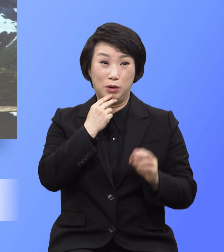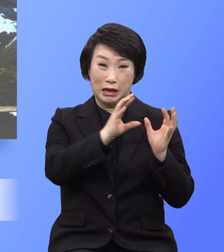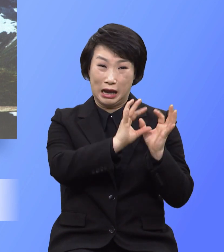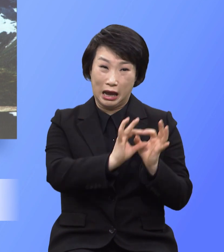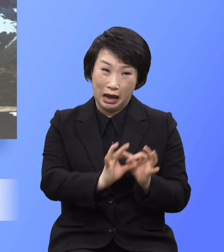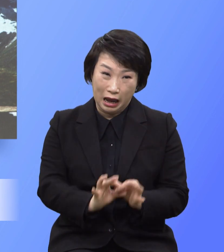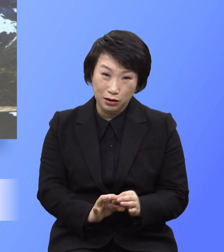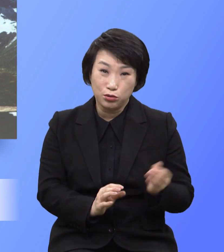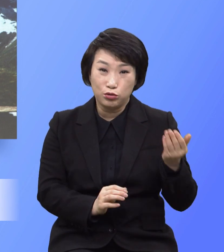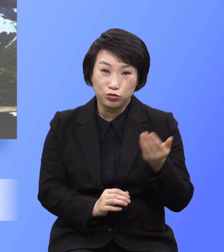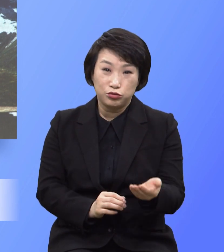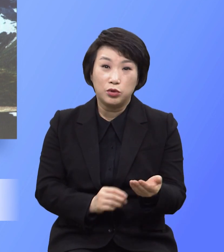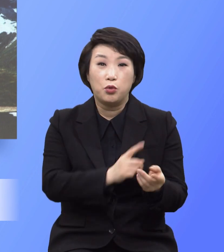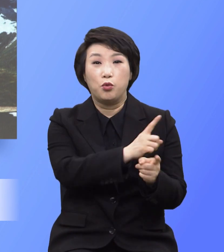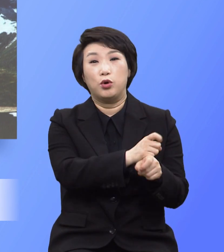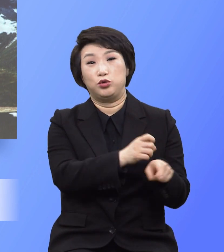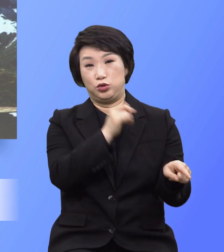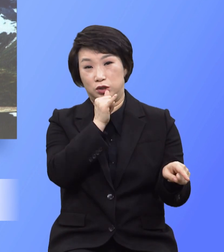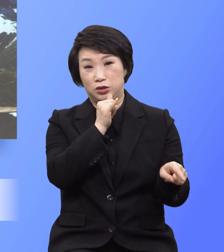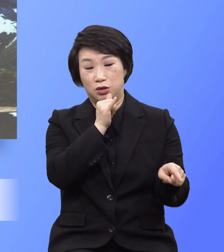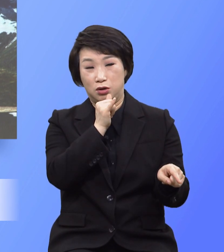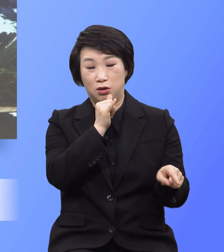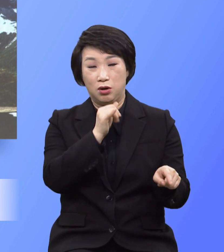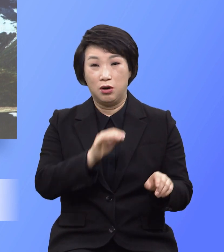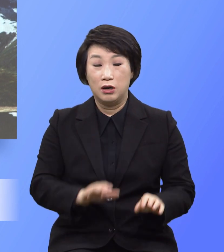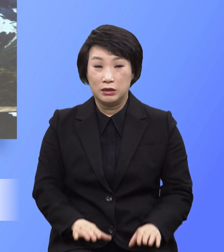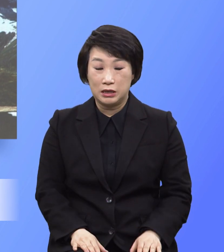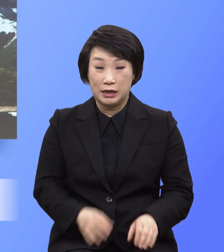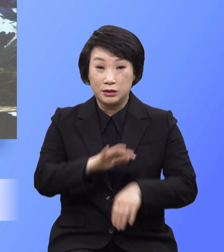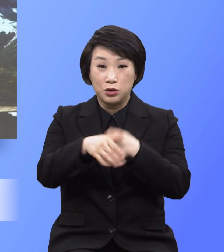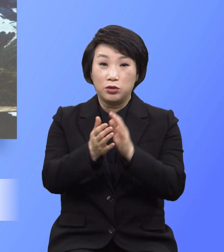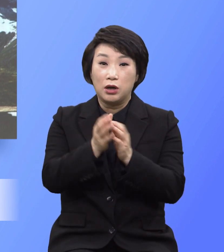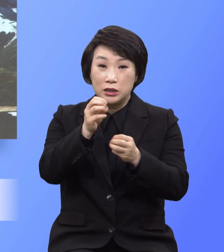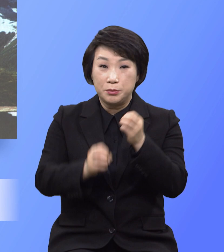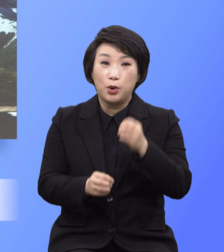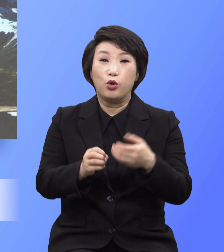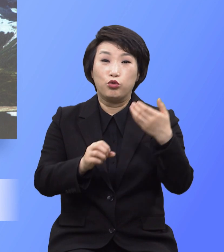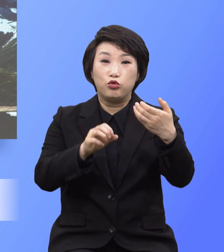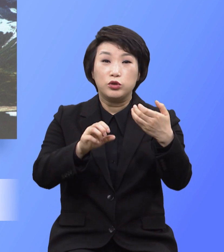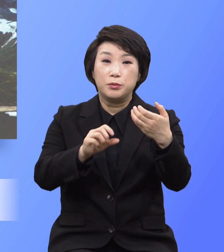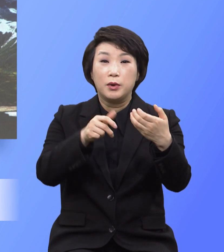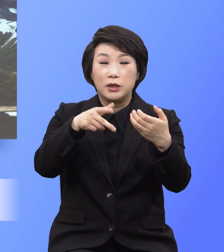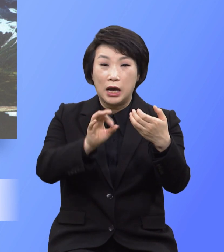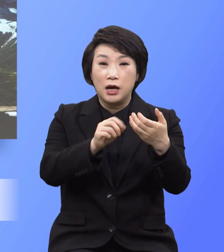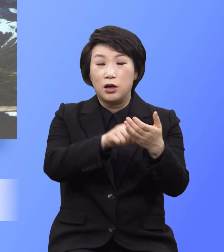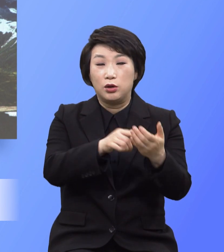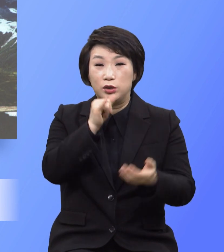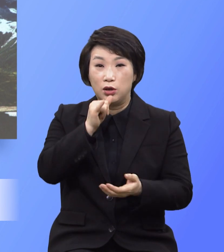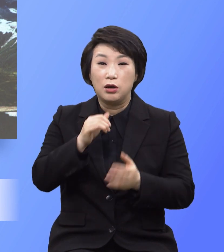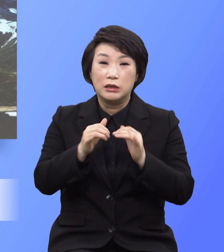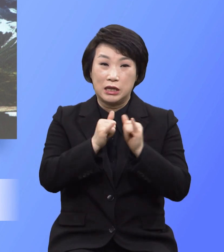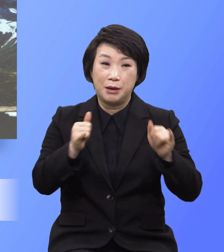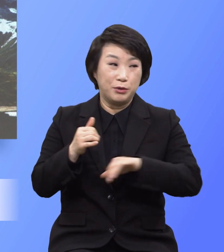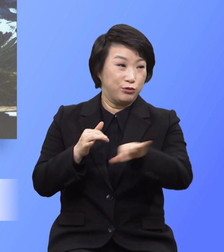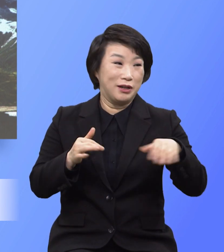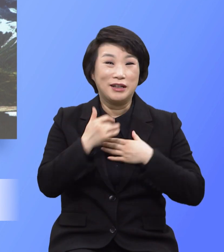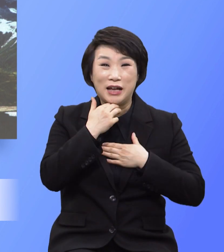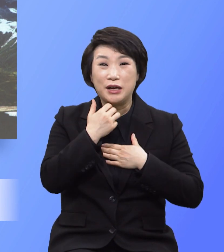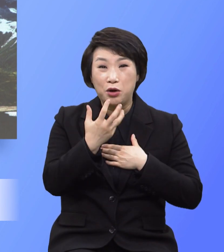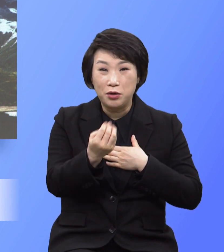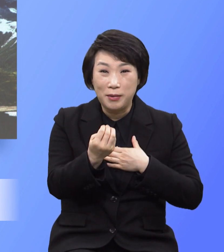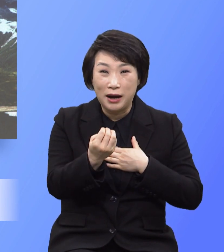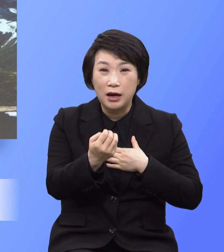쉼없이 허락하는 원수입니다. 그래서 시편 90편에 인간의 연수는